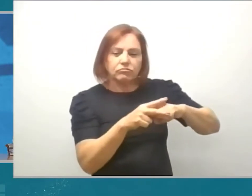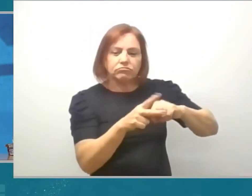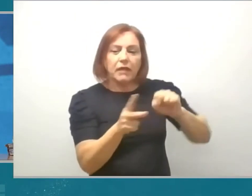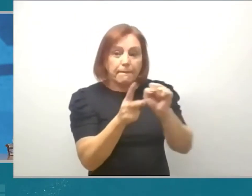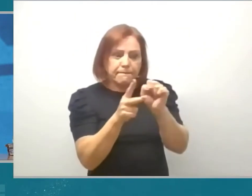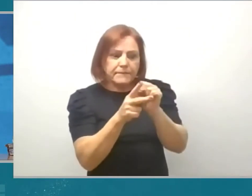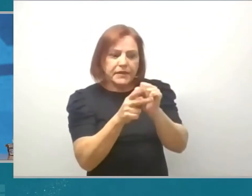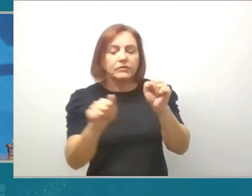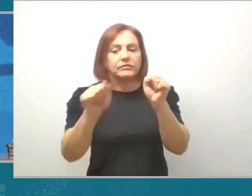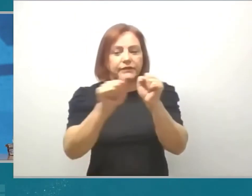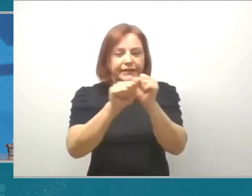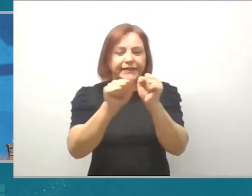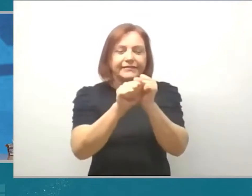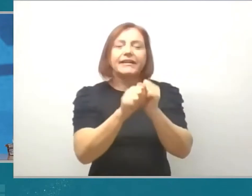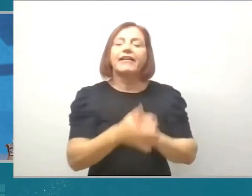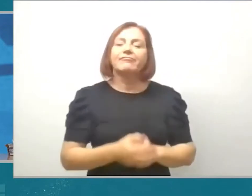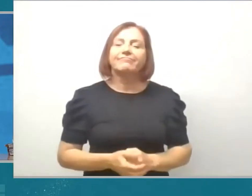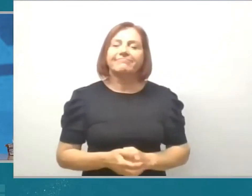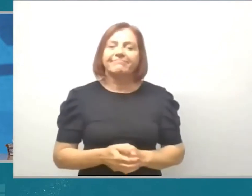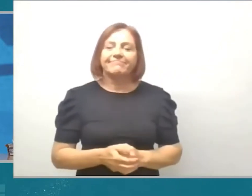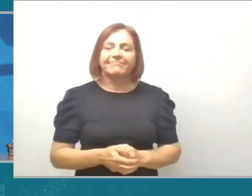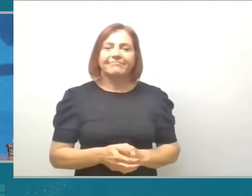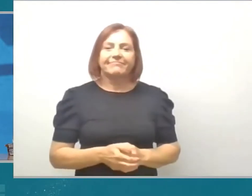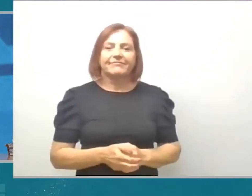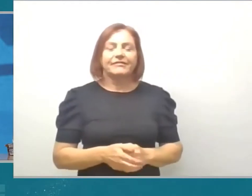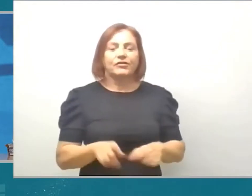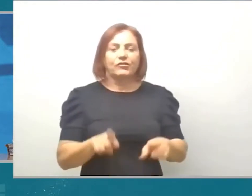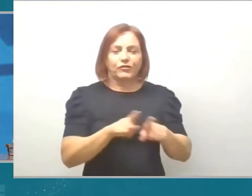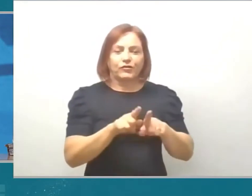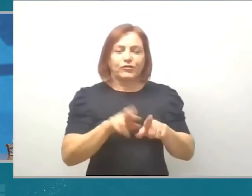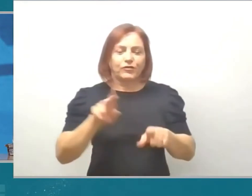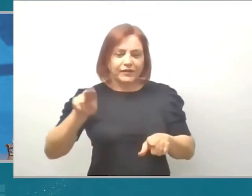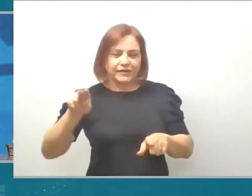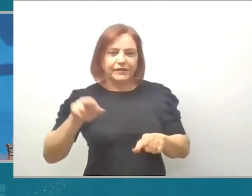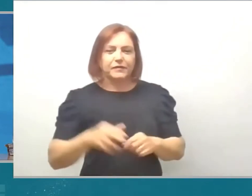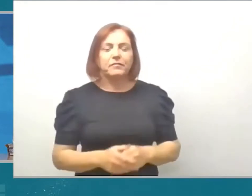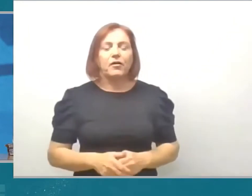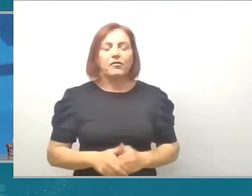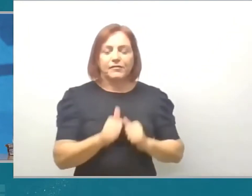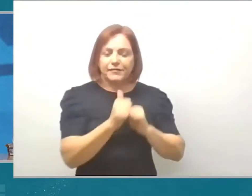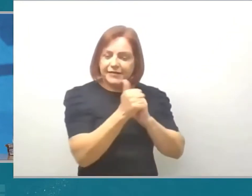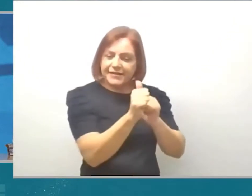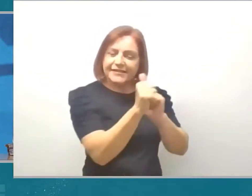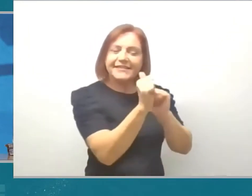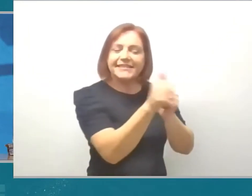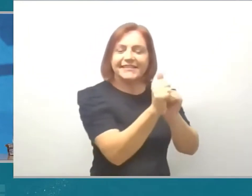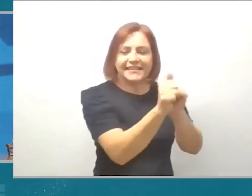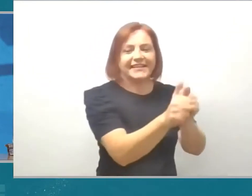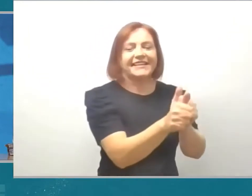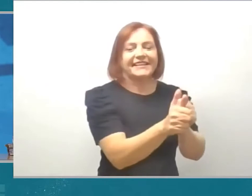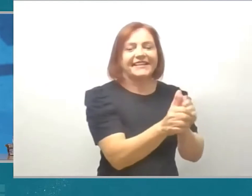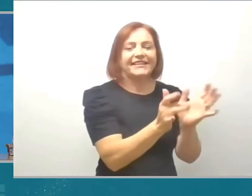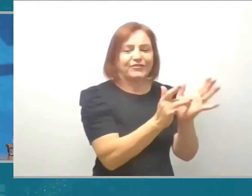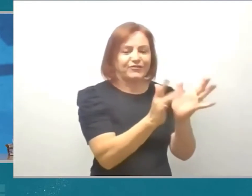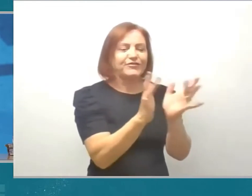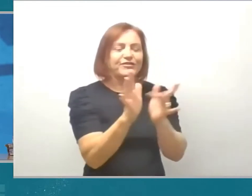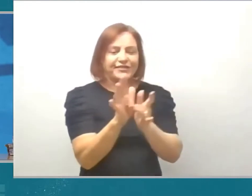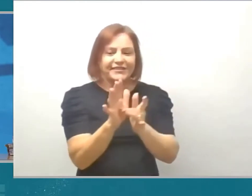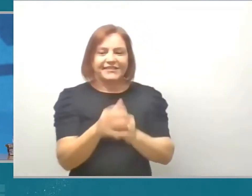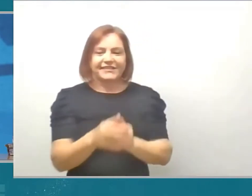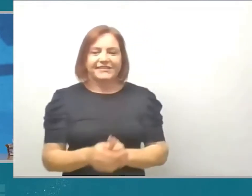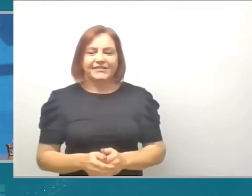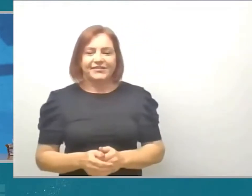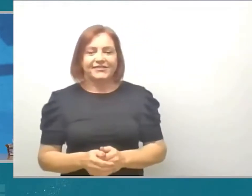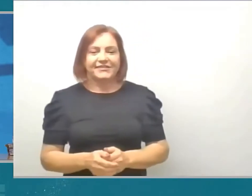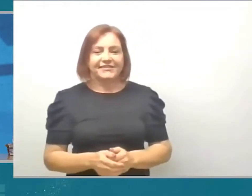João e seguido a Jesus. Então, para um pouquinho aqui, esse André era discípulo de João Batista,